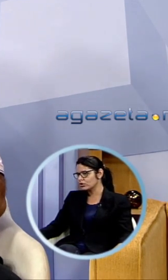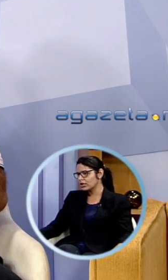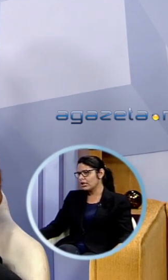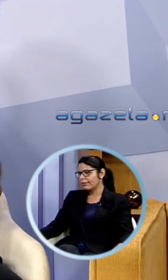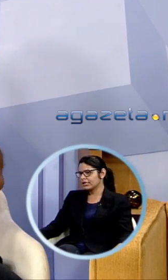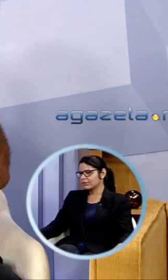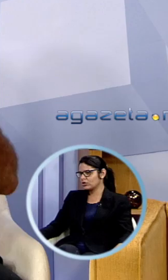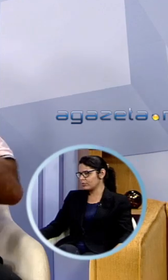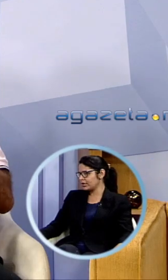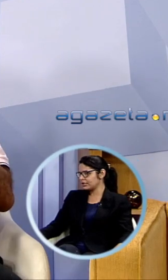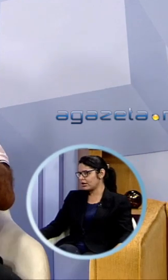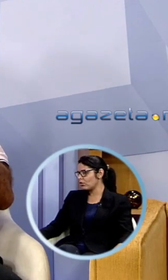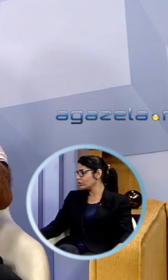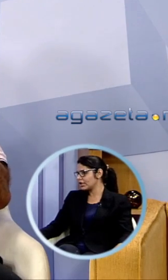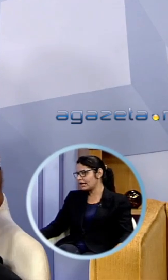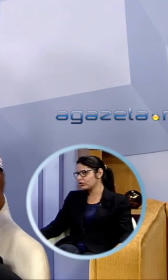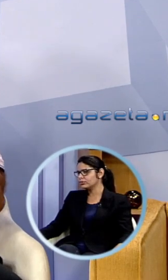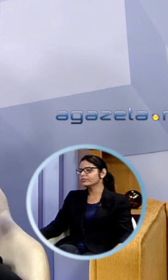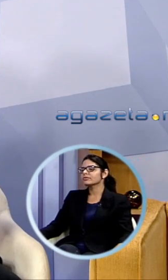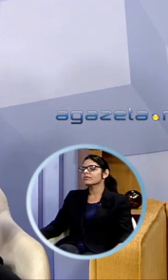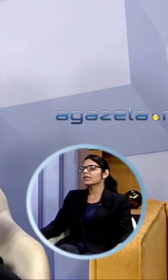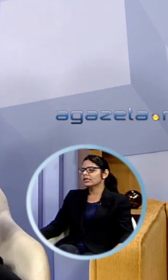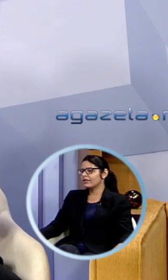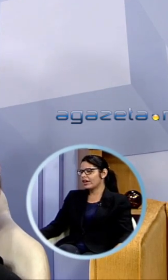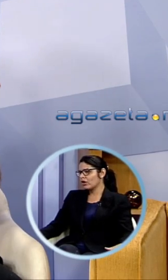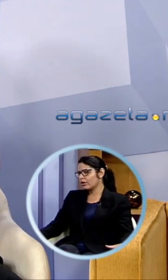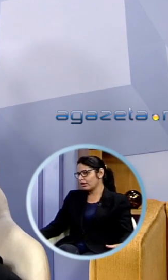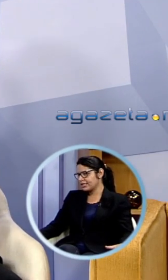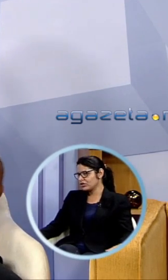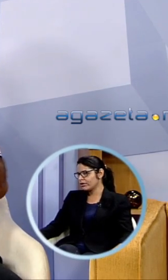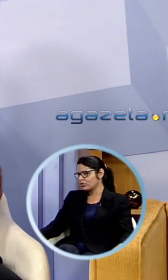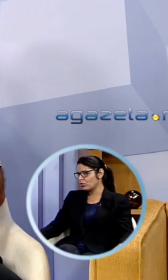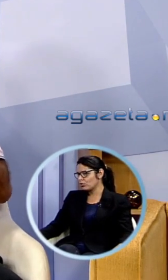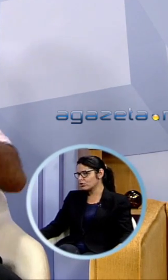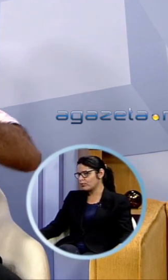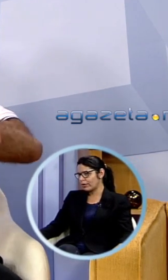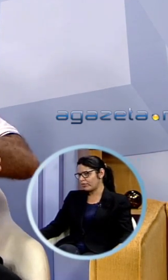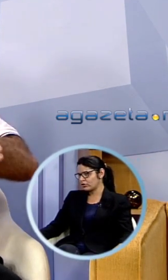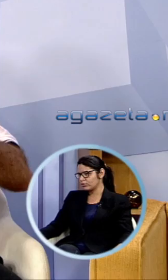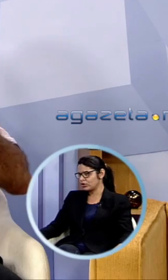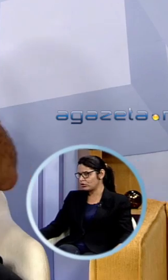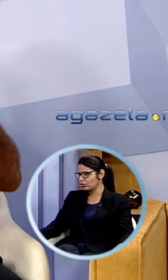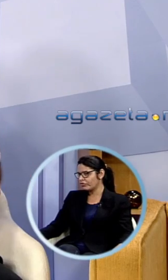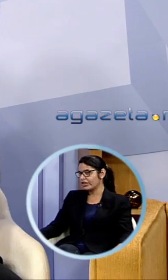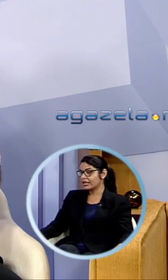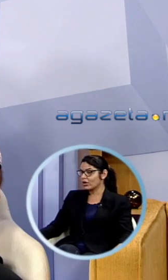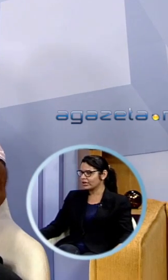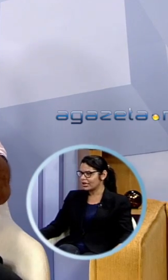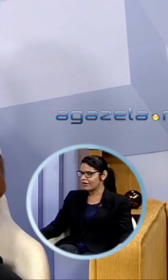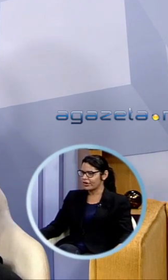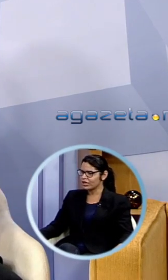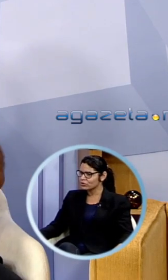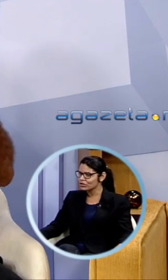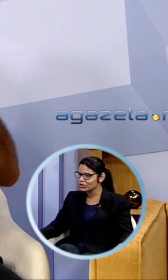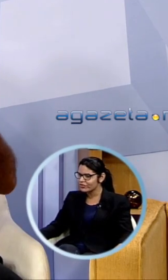surdos para que as pessoas pudessem ter contato teve agora recentemente o concurso para Professor Substituto e foi aí que eu